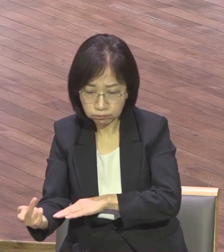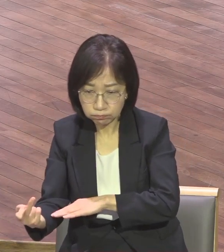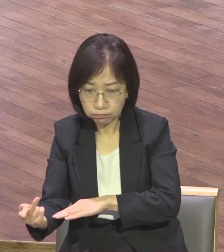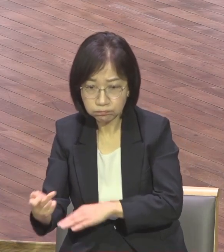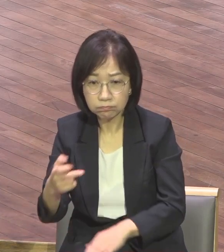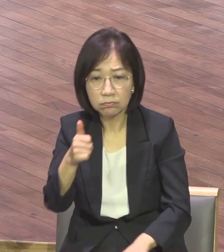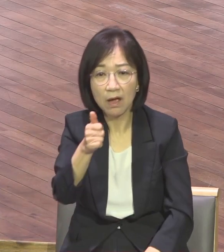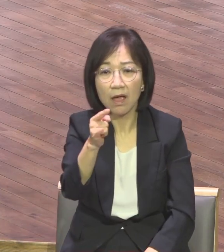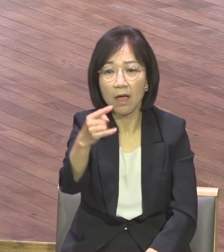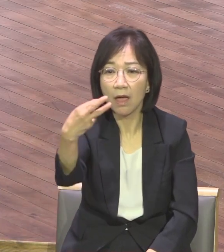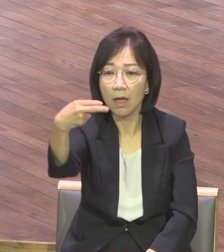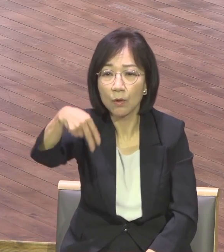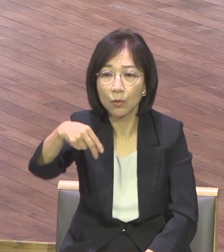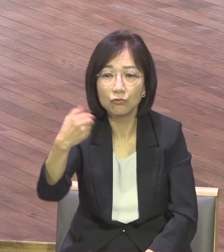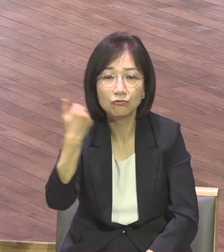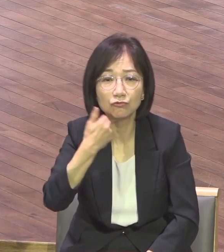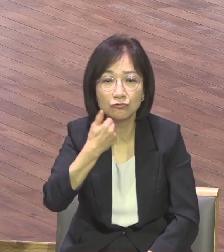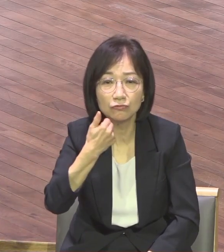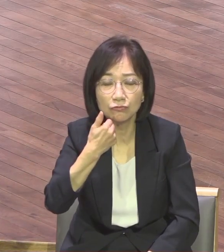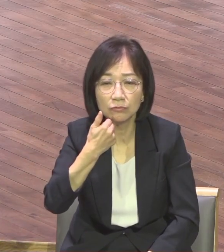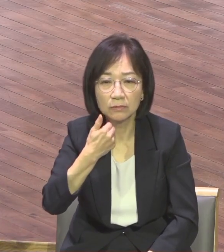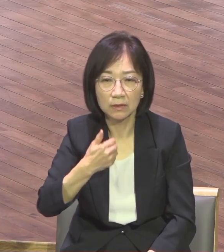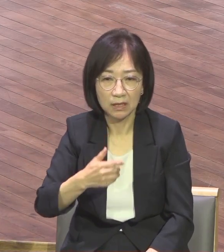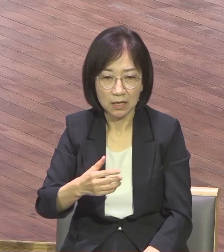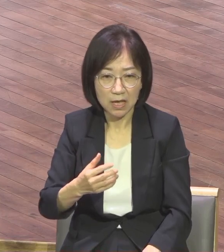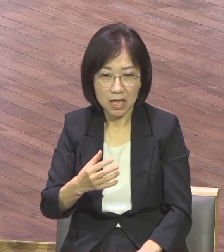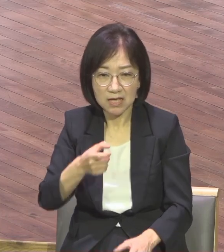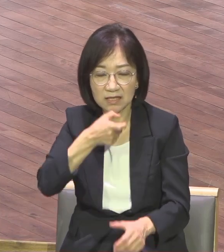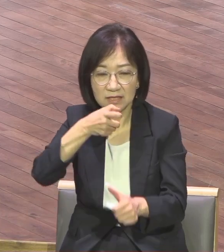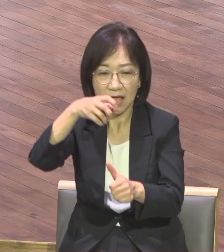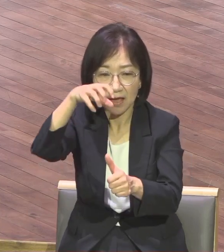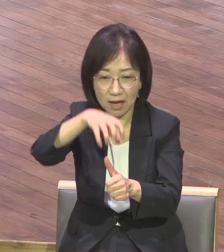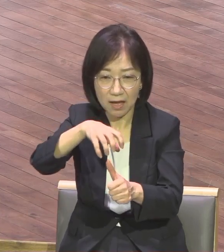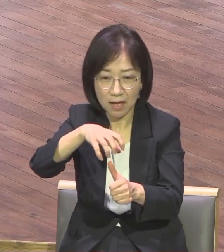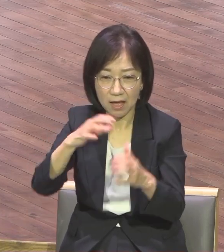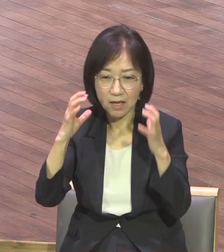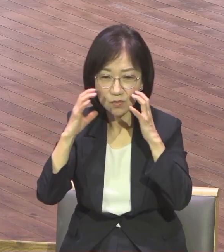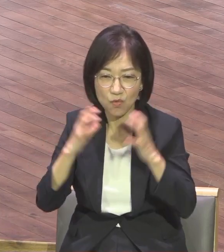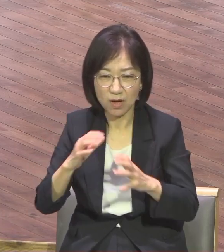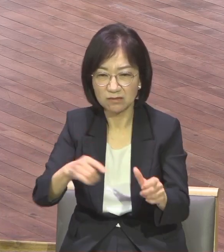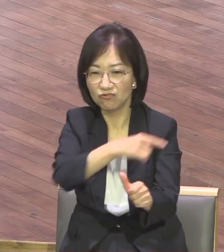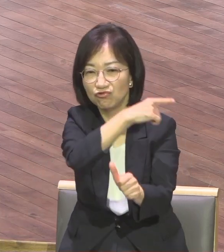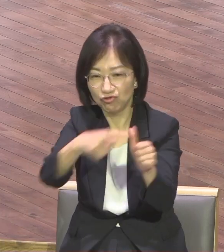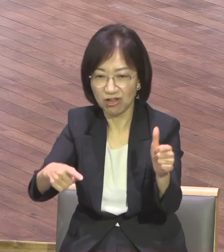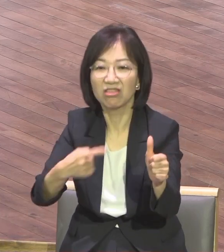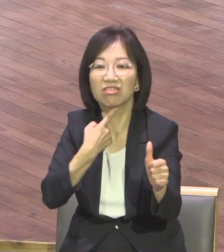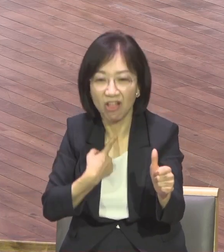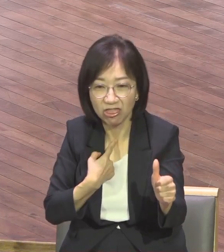헤롯과 한 유모 밑에서 한 젖을 빨던, 그러니까 무슨 말입니까?